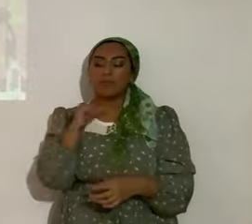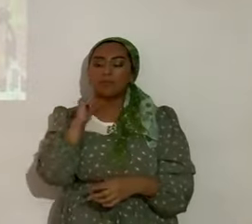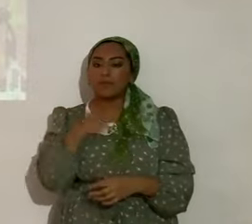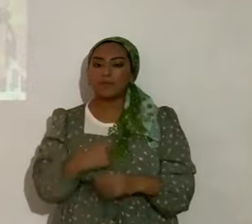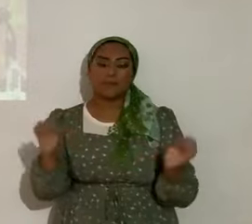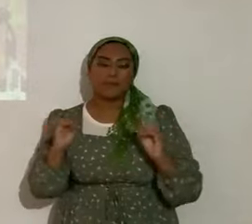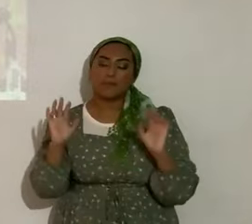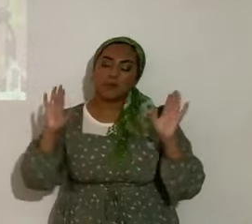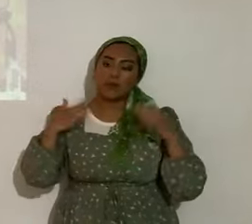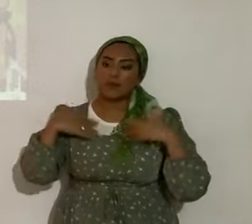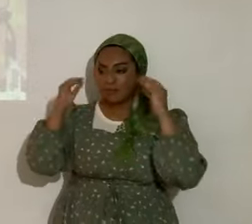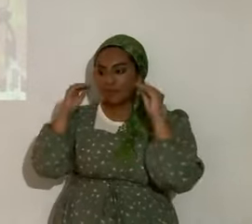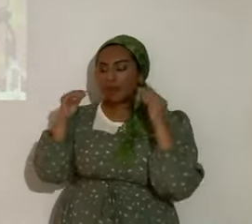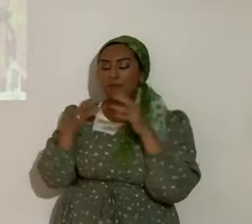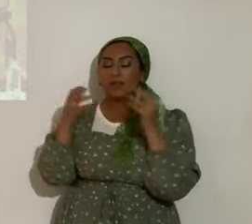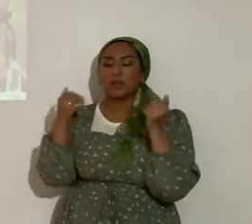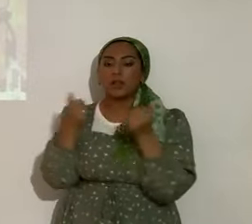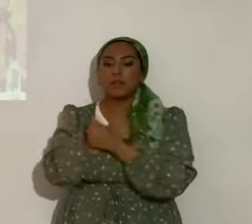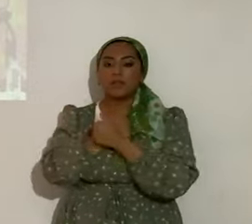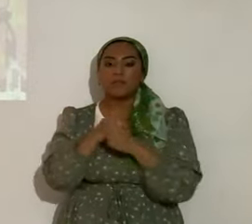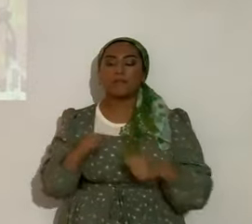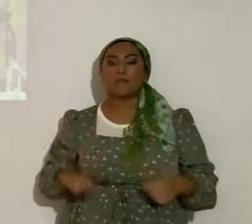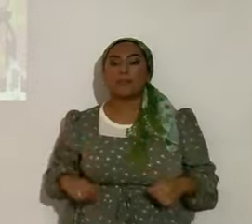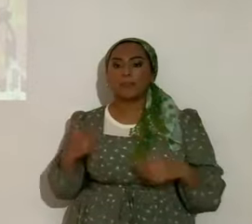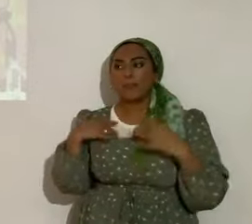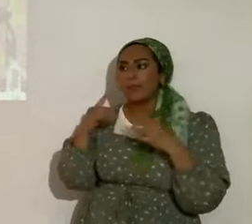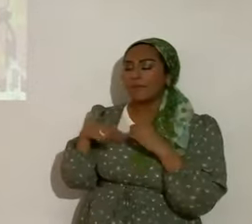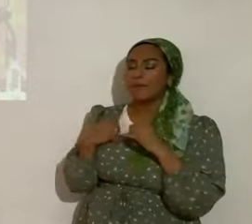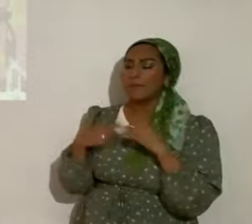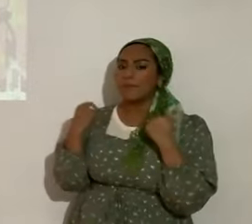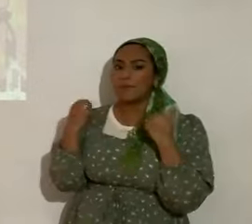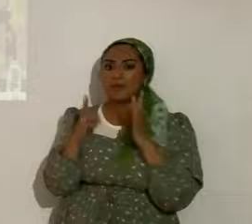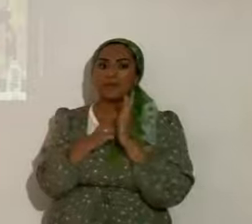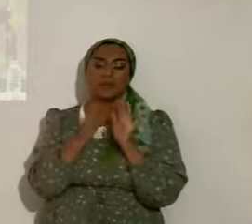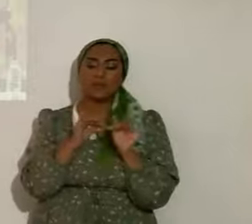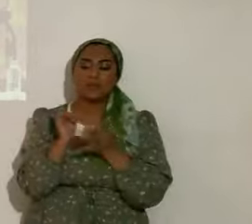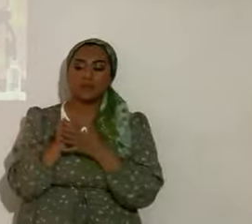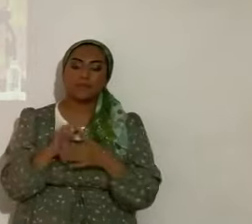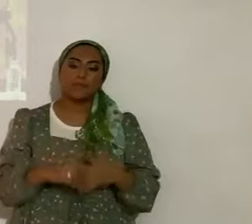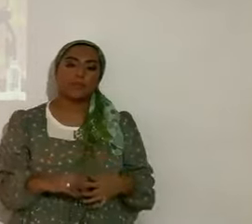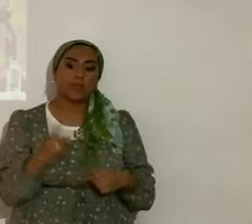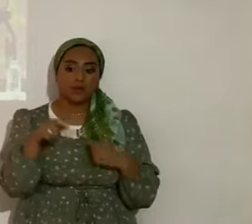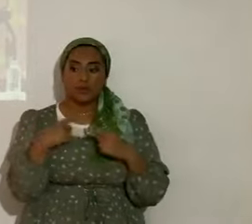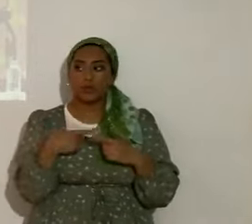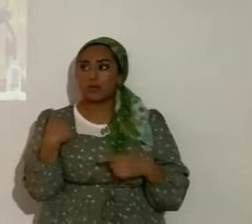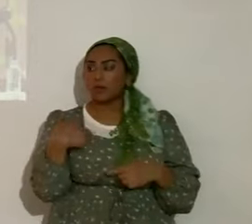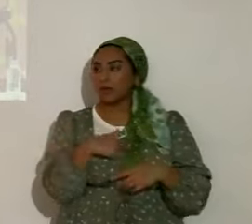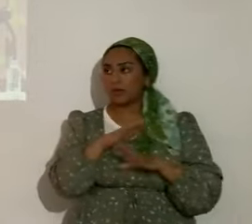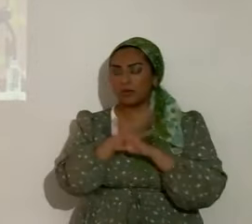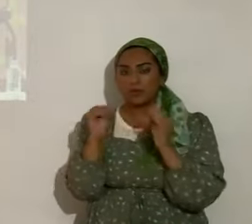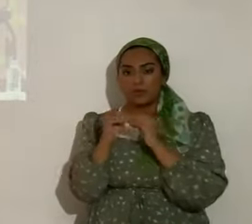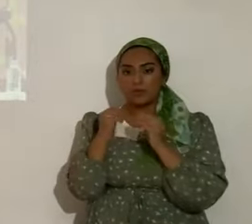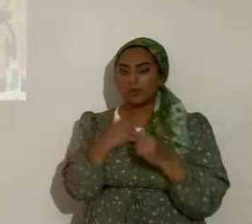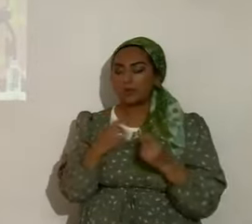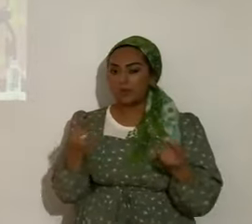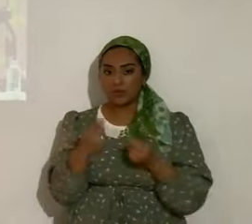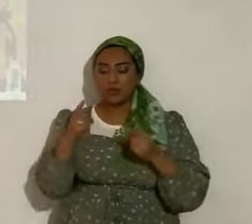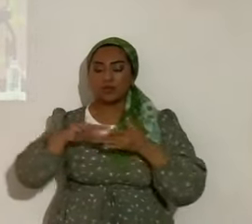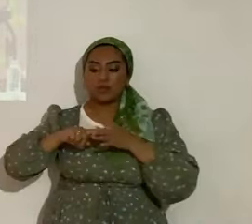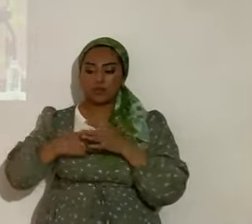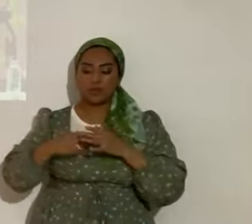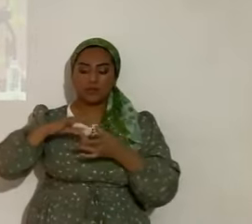en fin, yo les ministré con mucho amor. Pero estoy hablando de muchos videos así. Entonces, cuando ya no pecamos, es cuando empiezan las